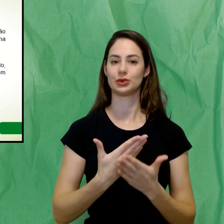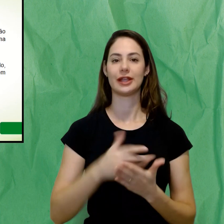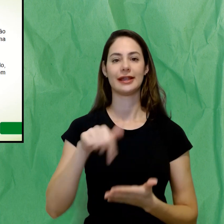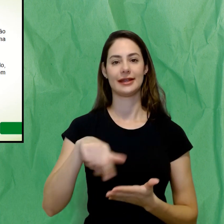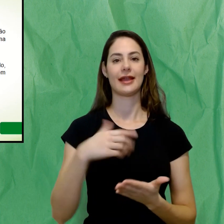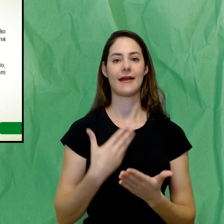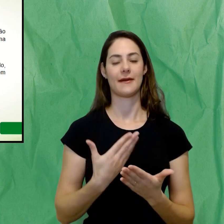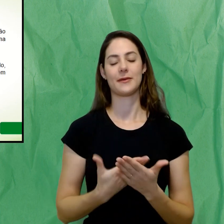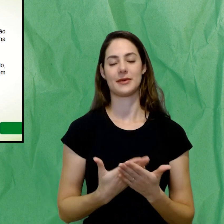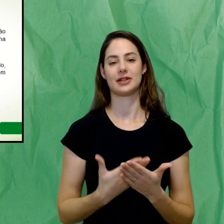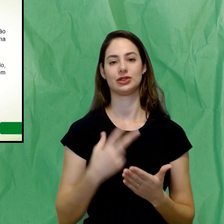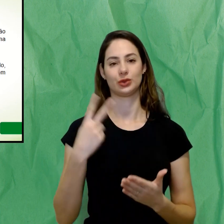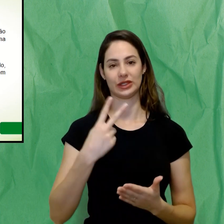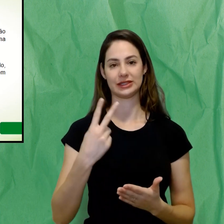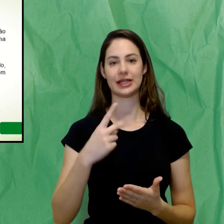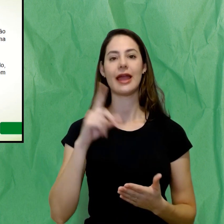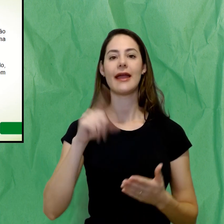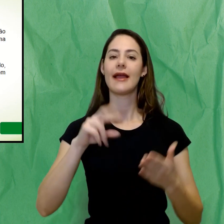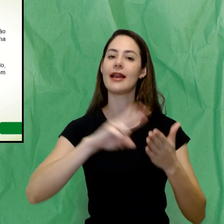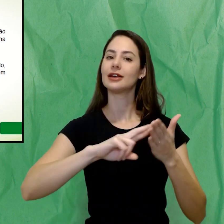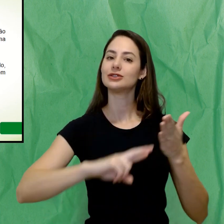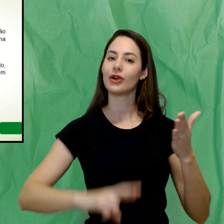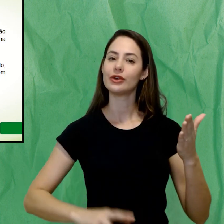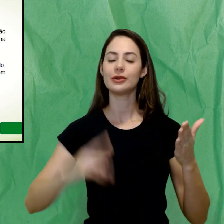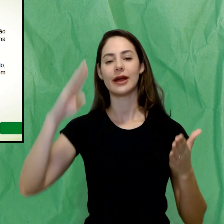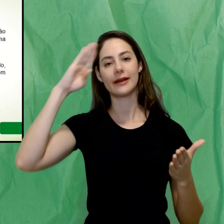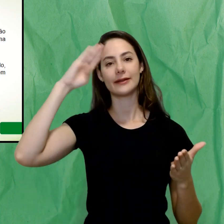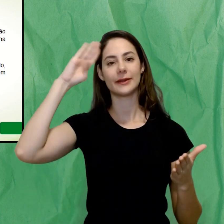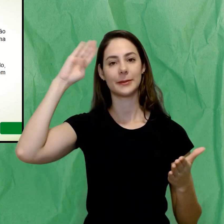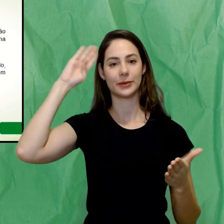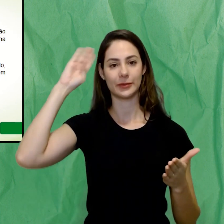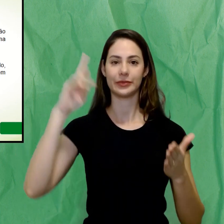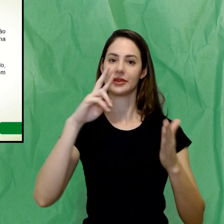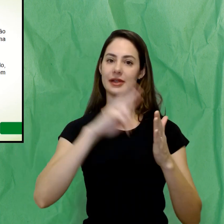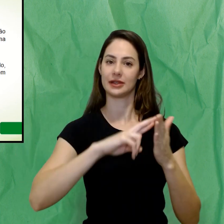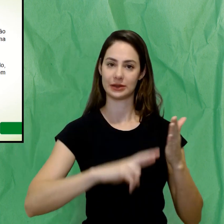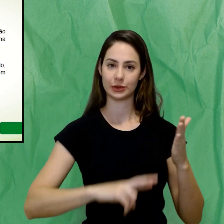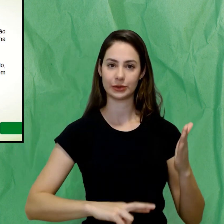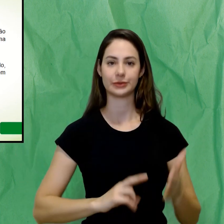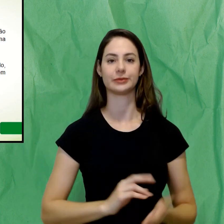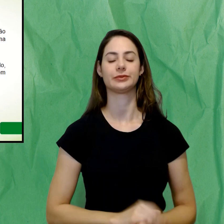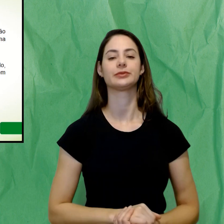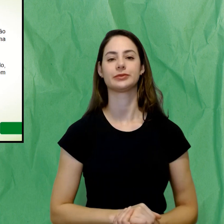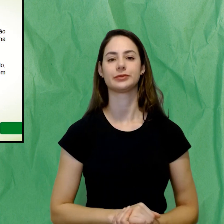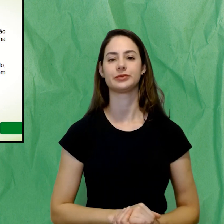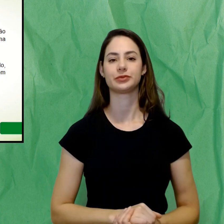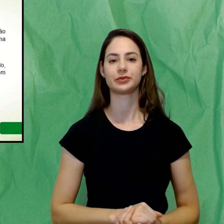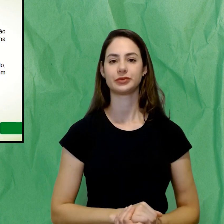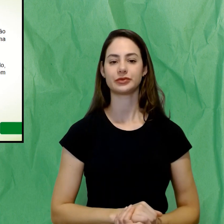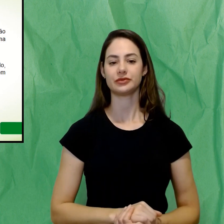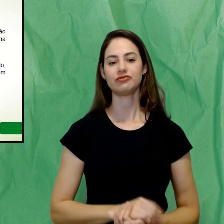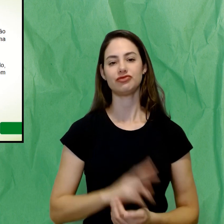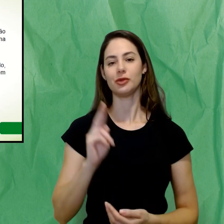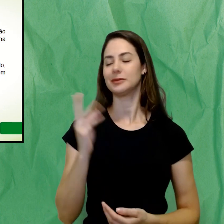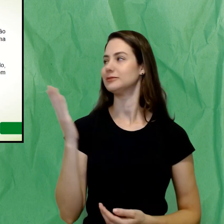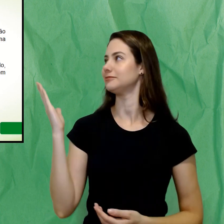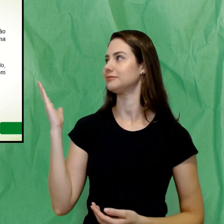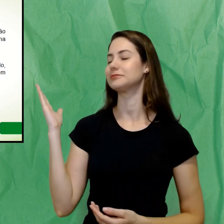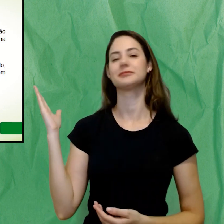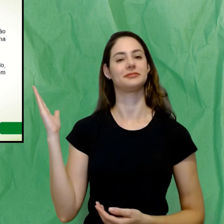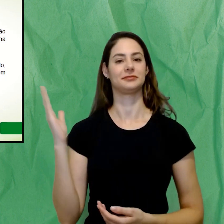estudado nessa aula 2, foi o relatório acadêmico. O relatório acadêmico, né, como o próprio nome